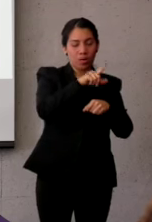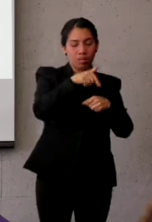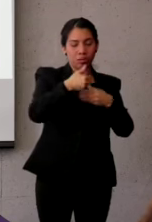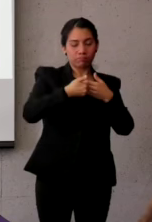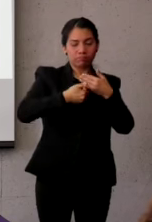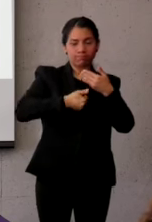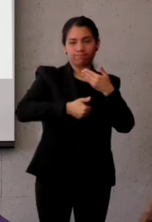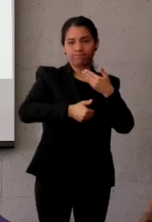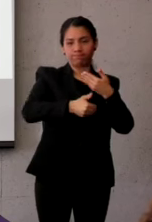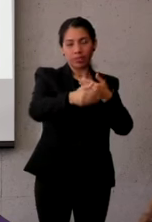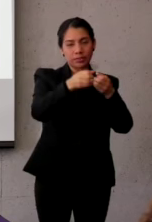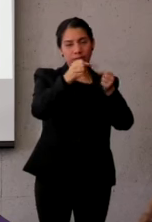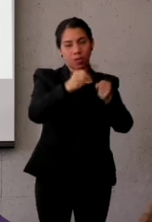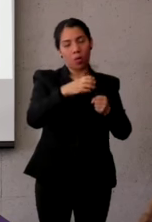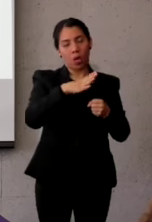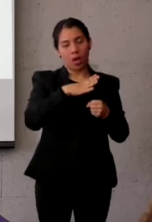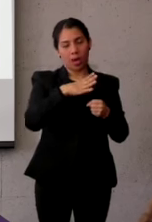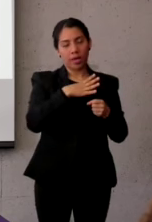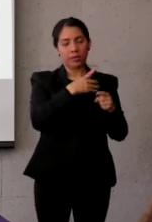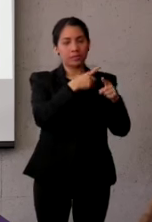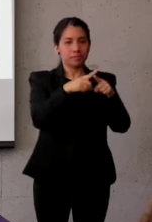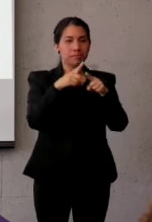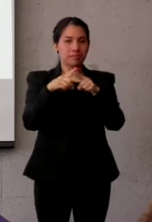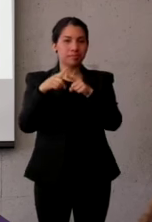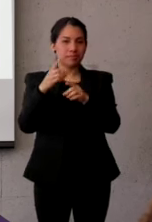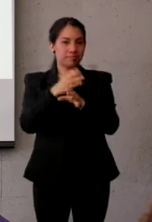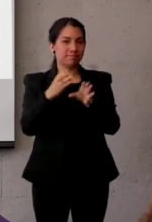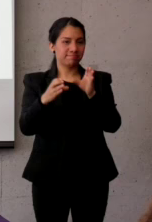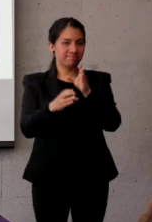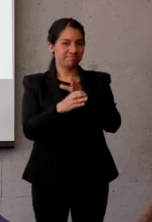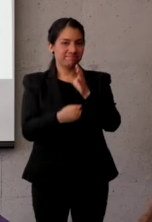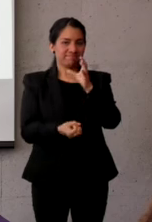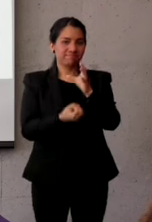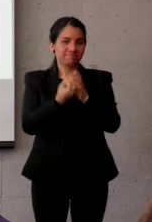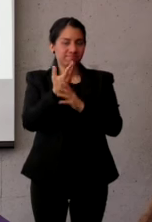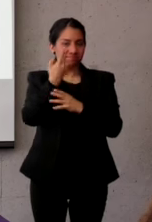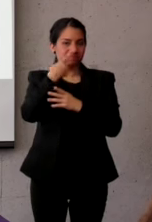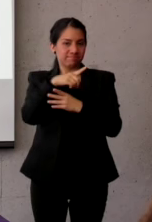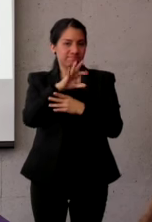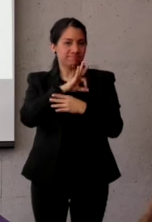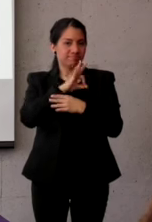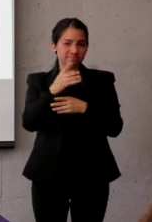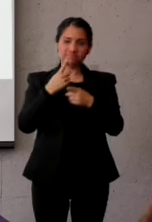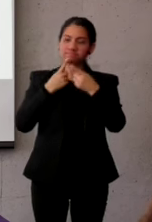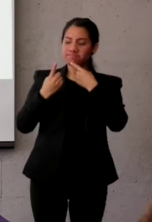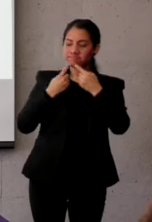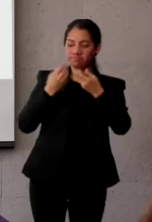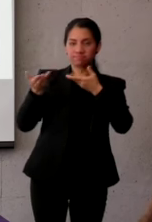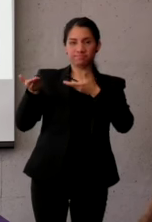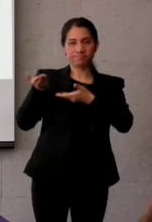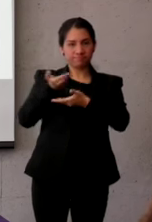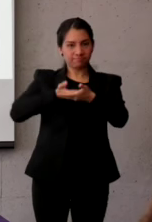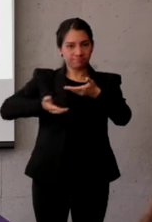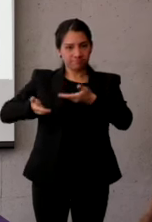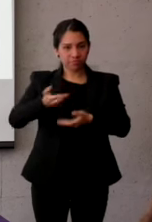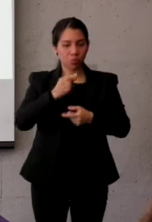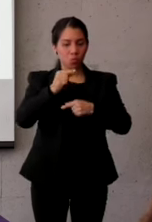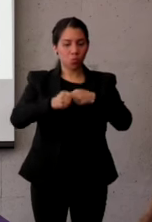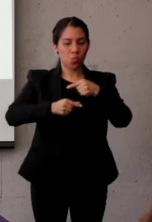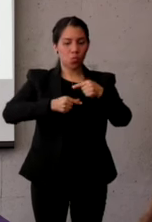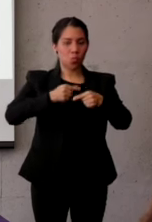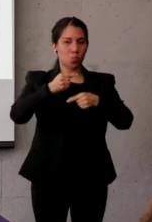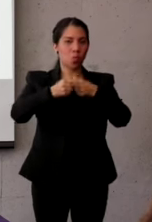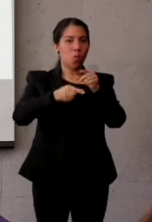carta local nos está mandatando. Entonces, creo que va a haber manera de discutirlo, va a haber manera de caminarlo y, sobre